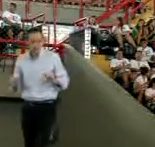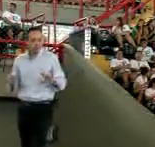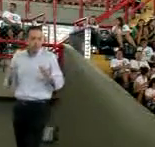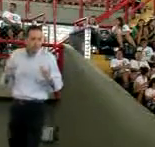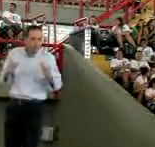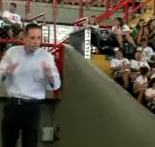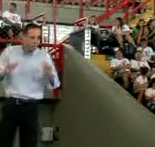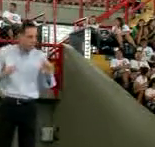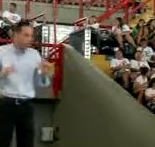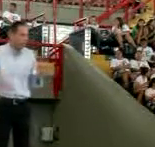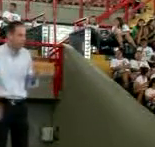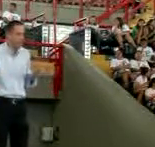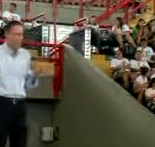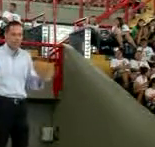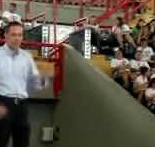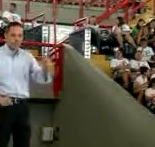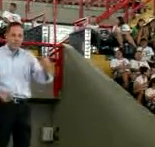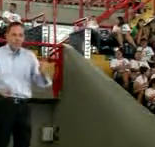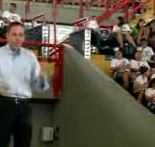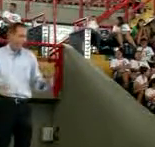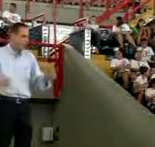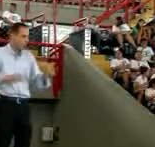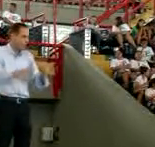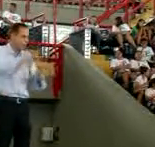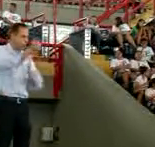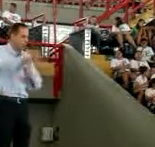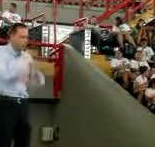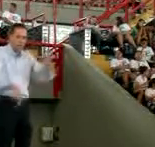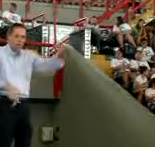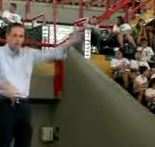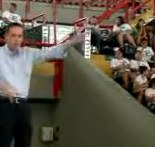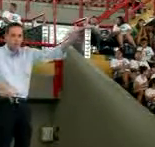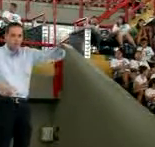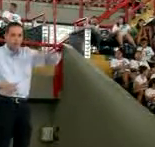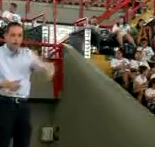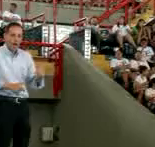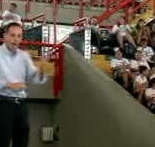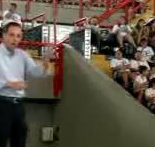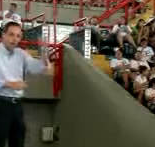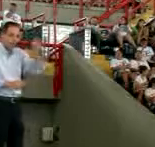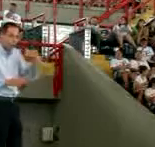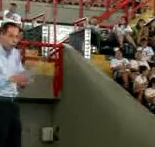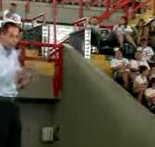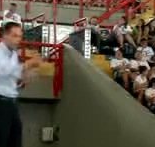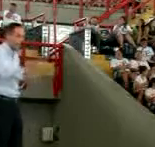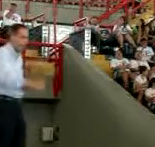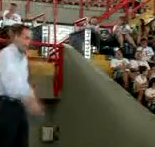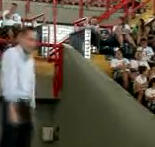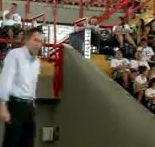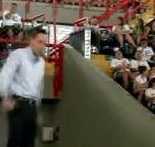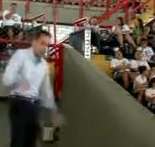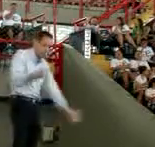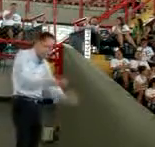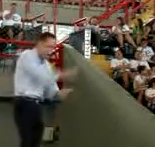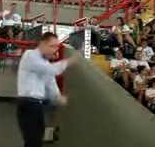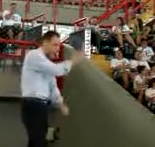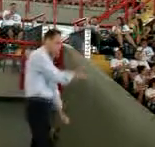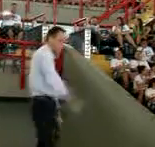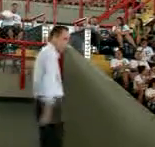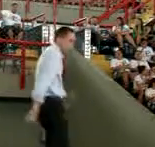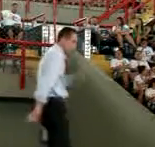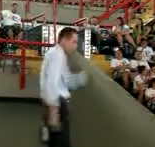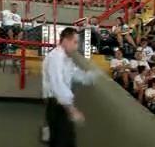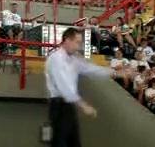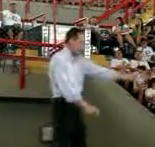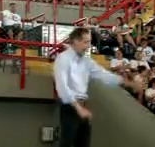gente quando é adolescente, a gente pensa assim, às vezes, né? Quer ir para um show, quer ir para algum canto, aí o pai não dá o dinheiro na hora, a gente diz assim, mas